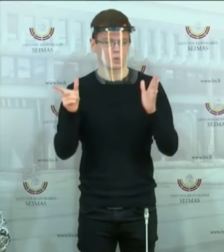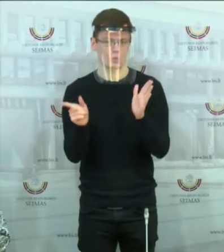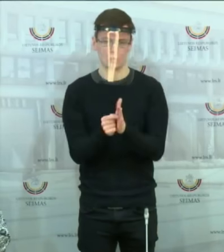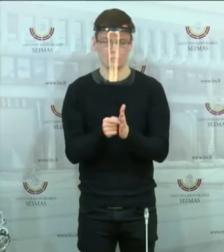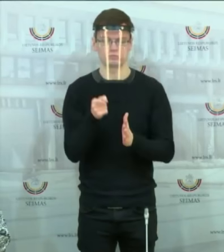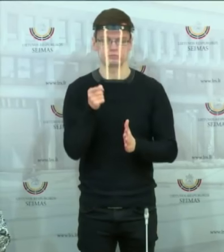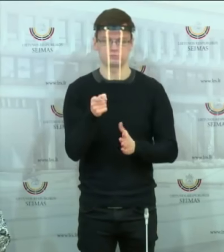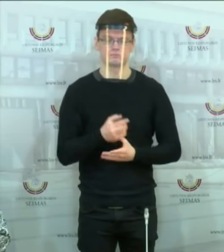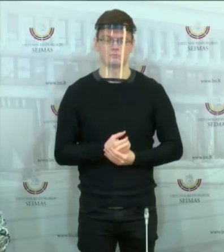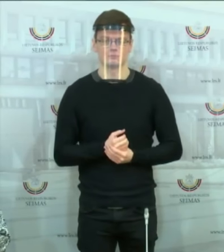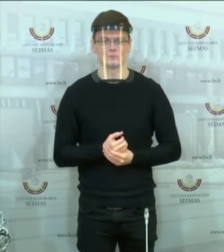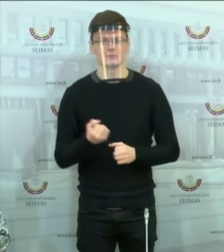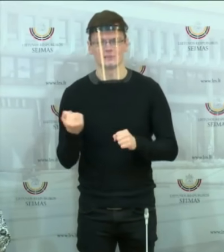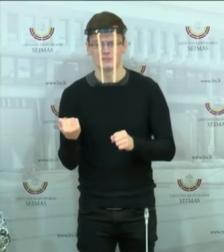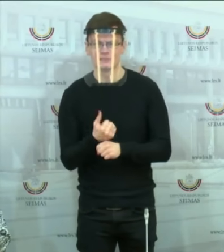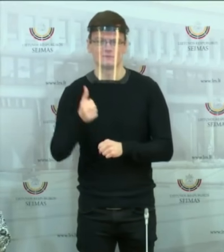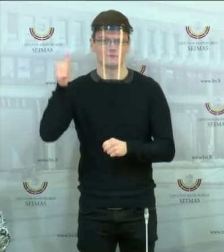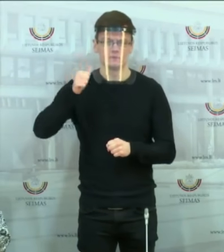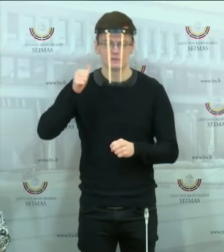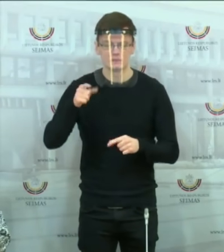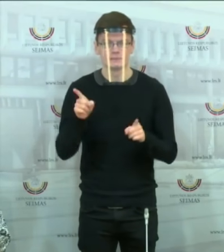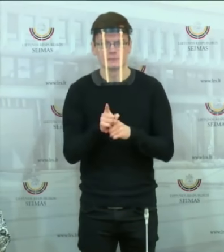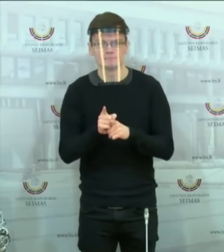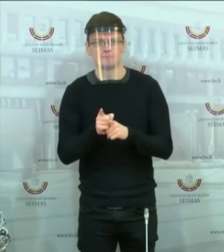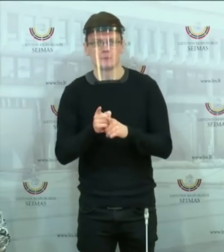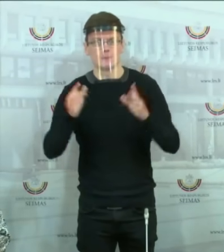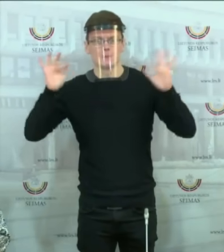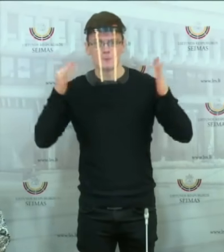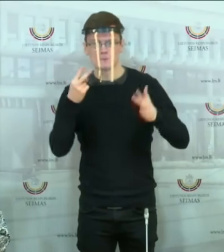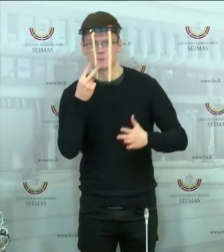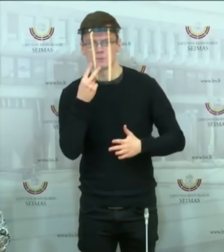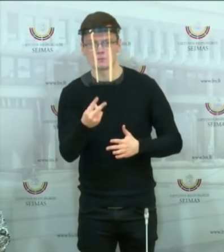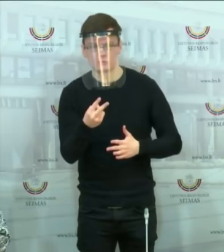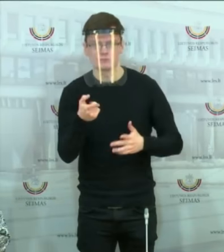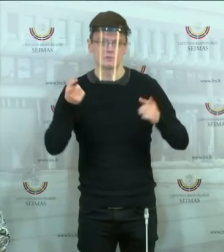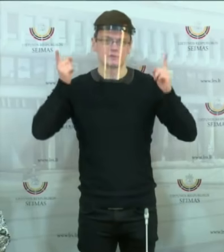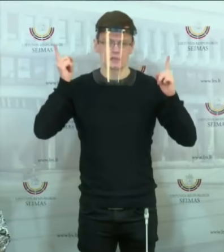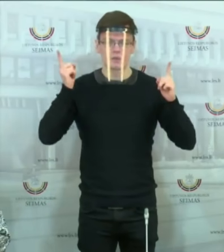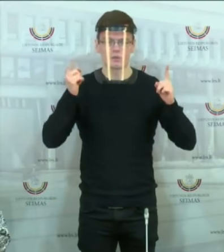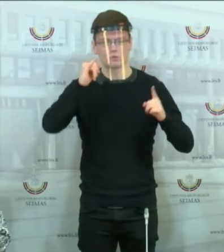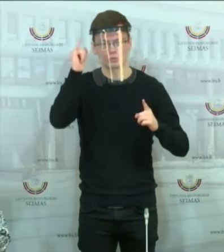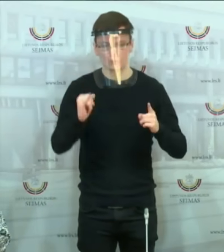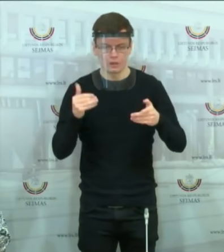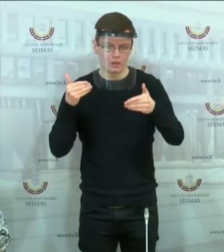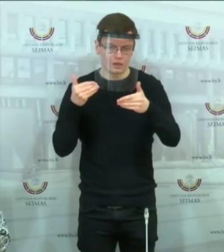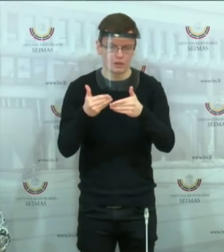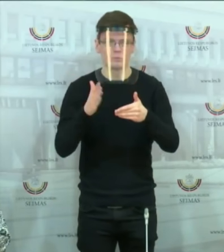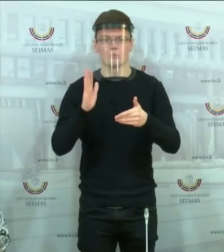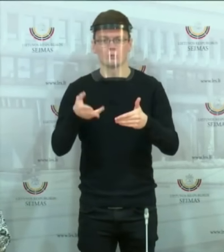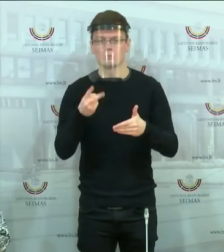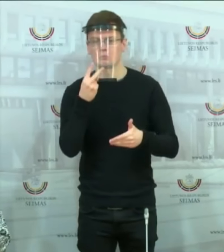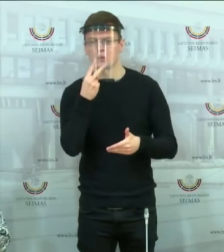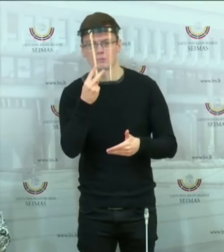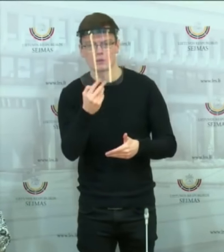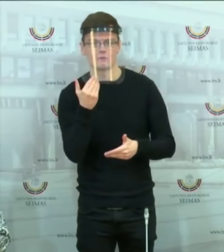tikram didesniam budrume, ne visada, bet tam tikrą laiką, kol bus aišku, ruduo vis tiek ateis ir pamatysim tik